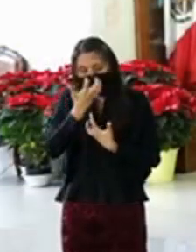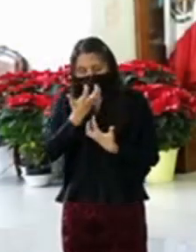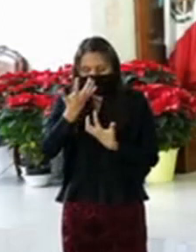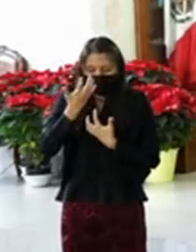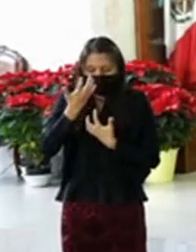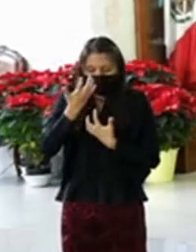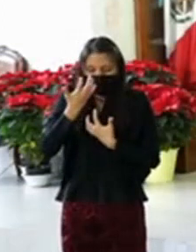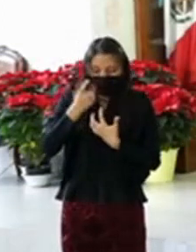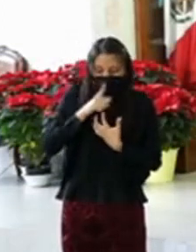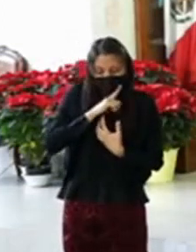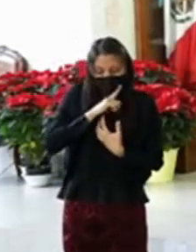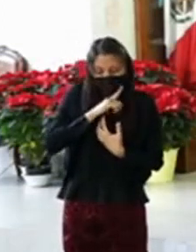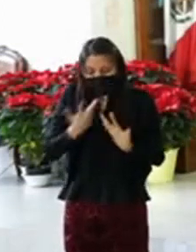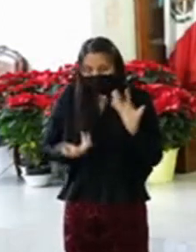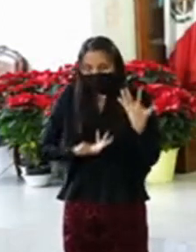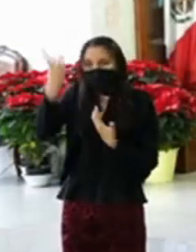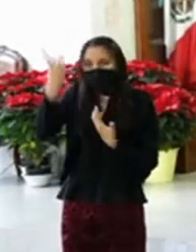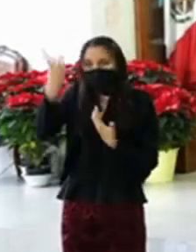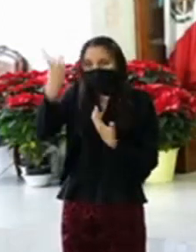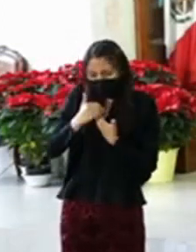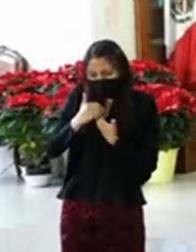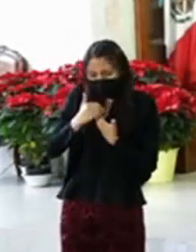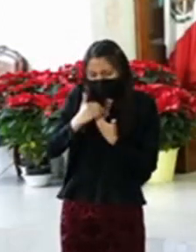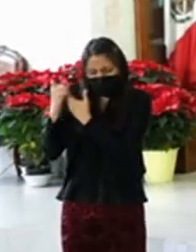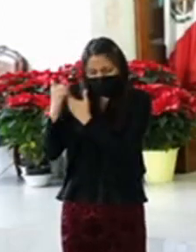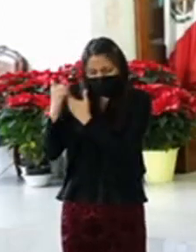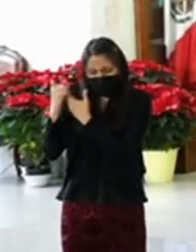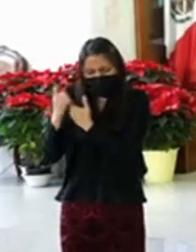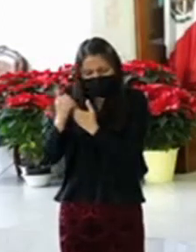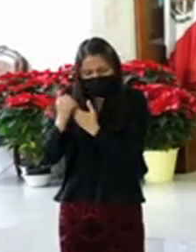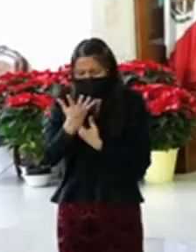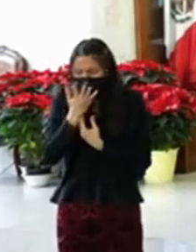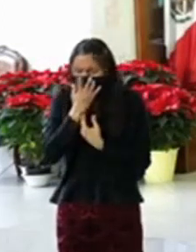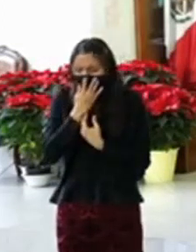es lo más hermoso que puede pasar.